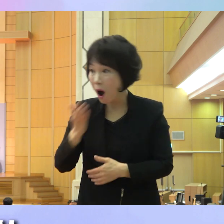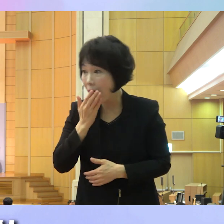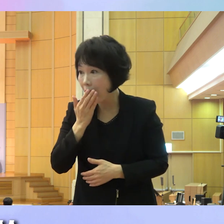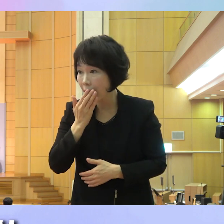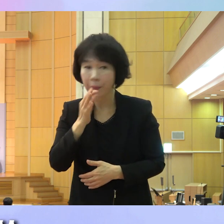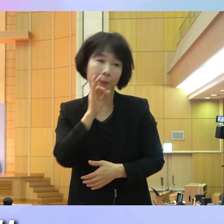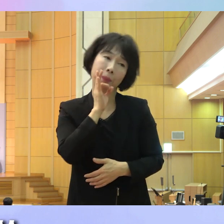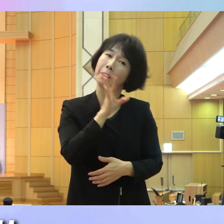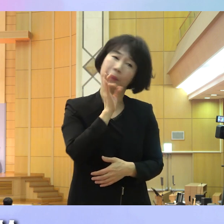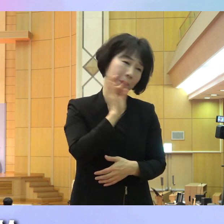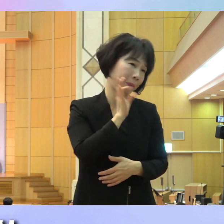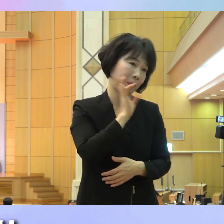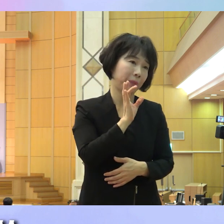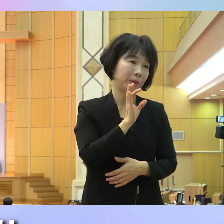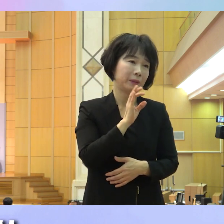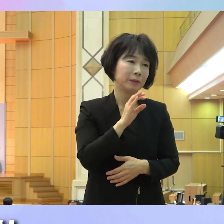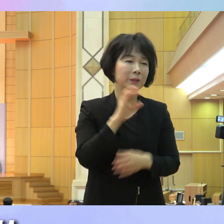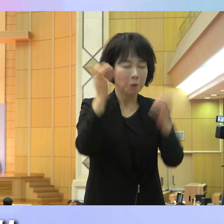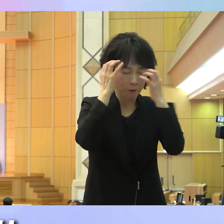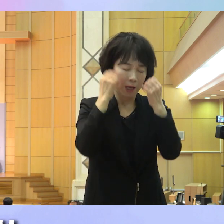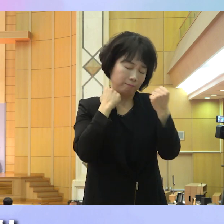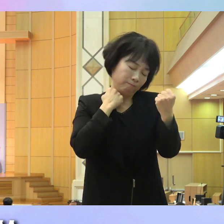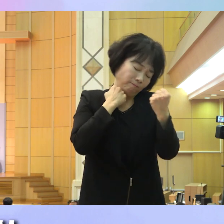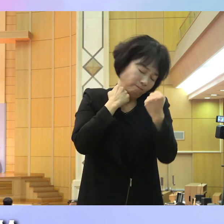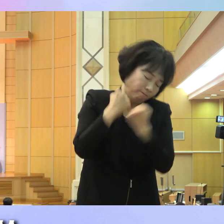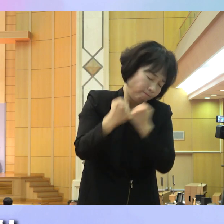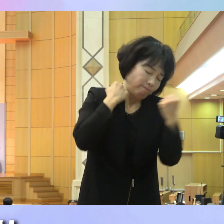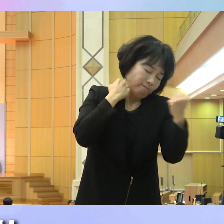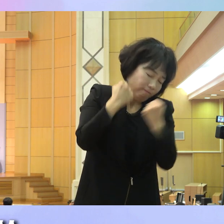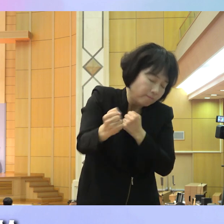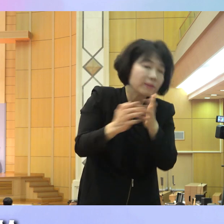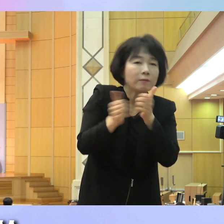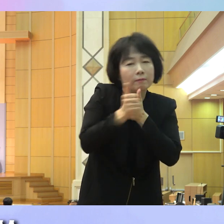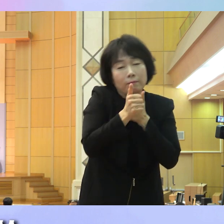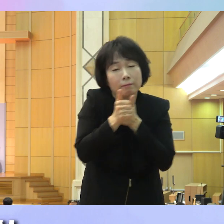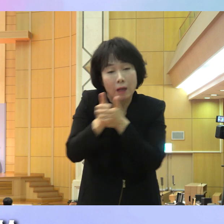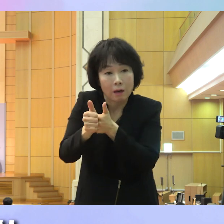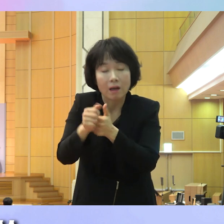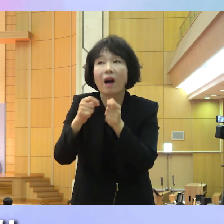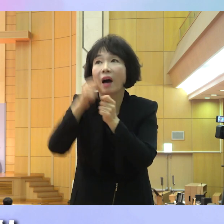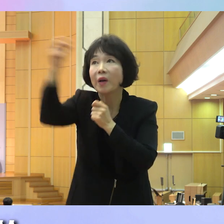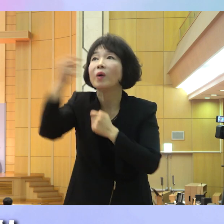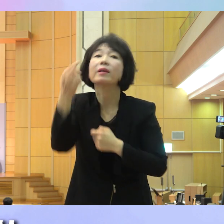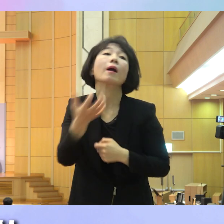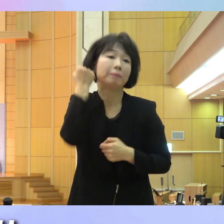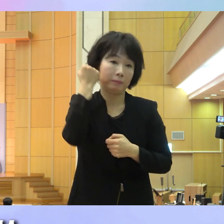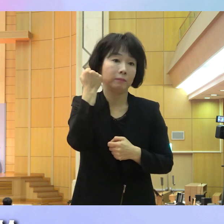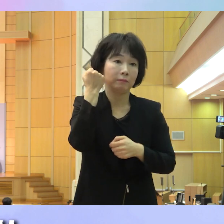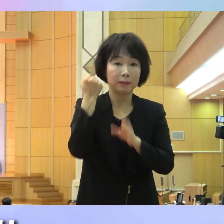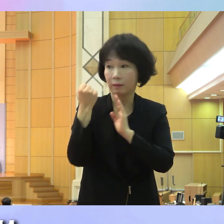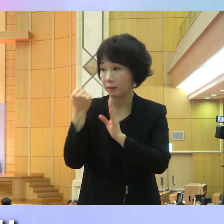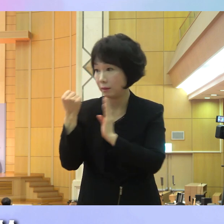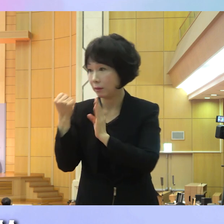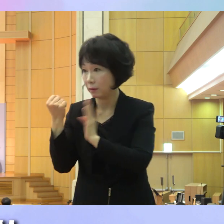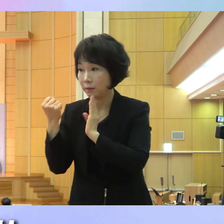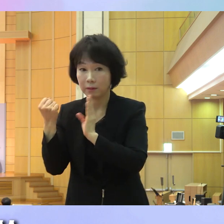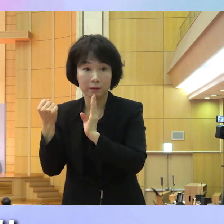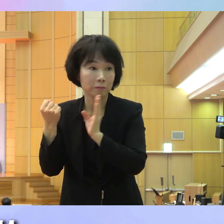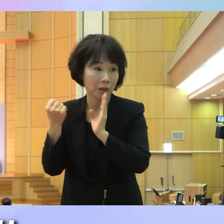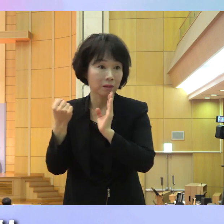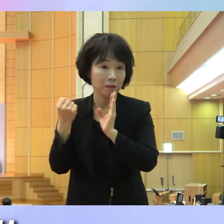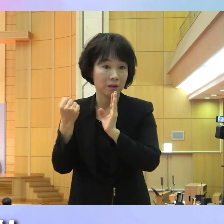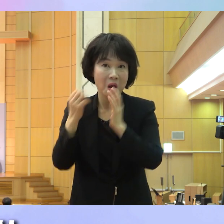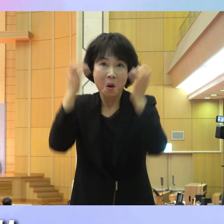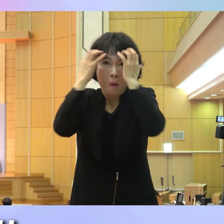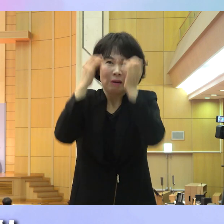어린아이들은 고생하기를 싫어해요. 조금이라도 힘든 건 안 하려고 그래요. 근데 장성하게 되면 고생